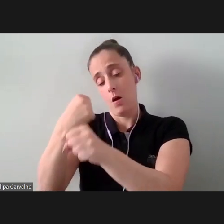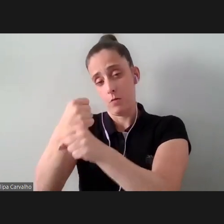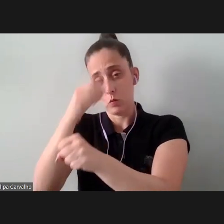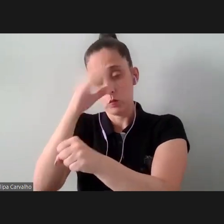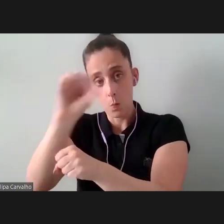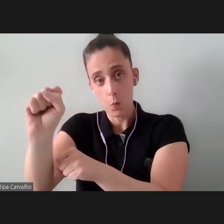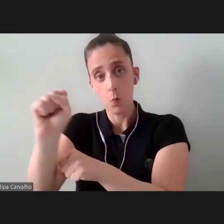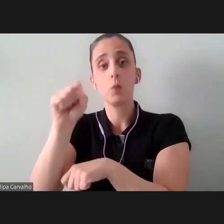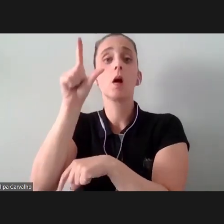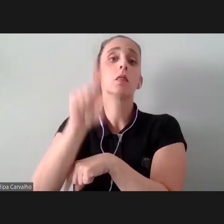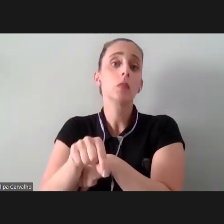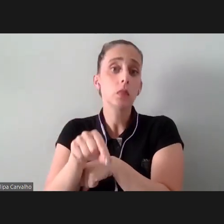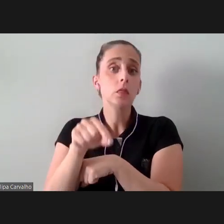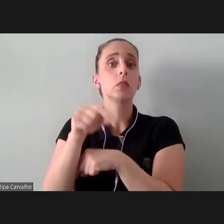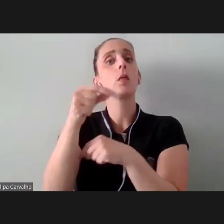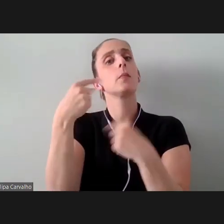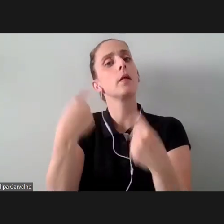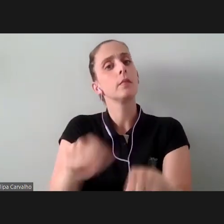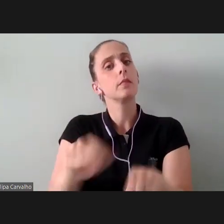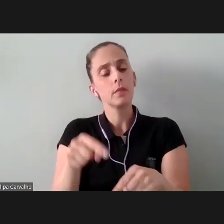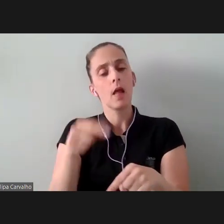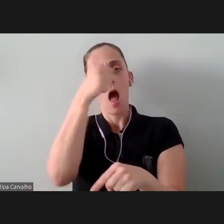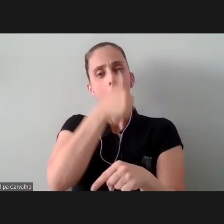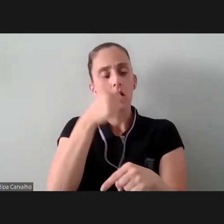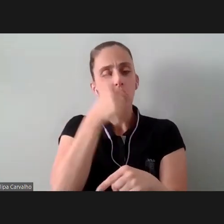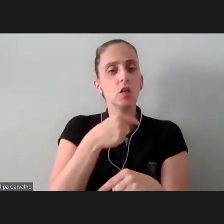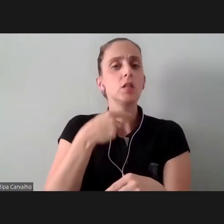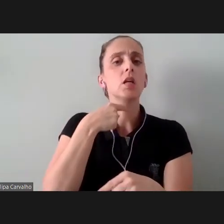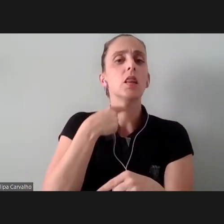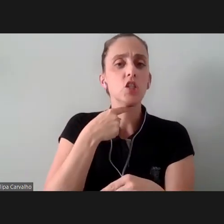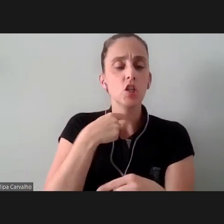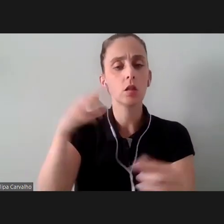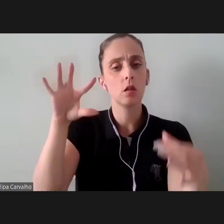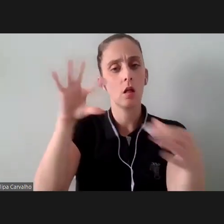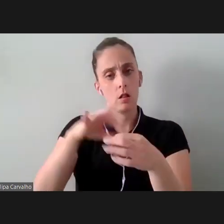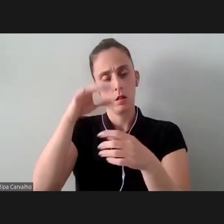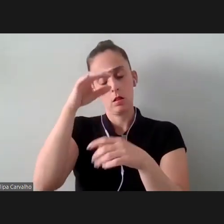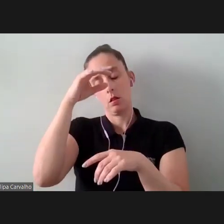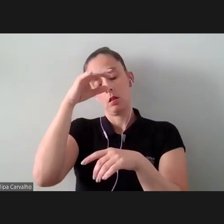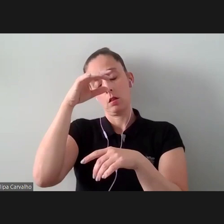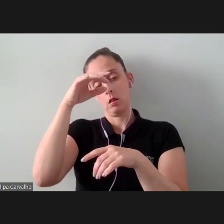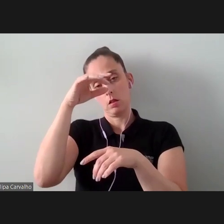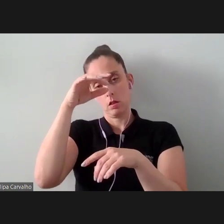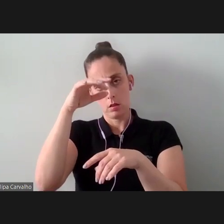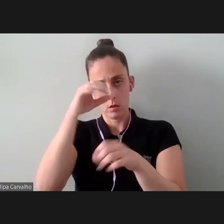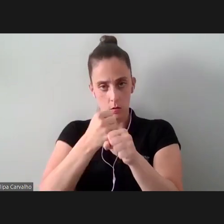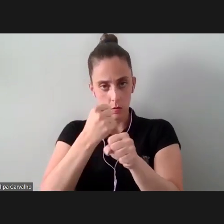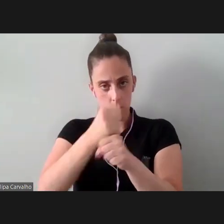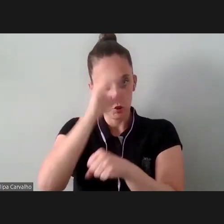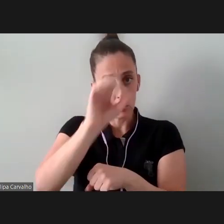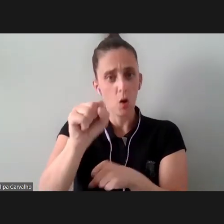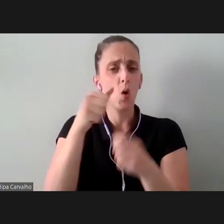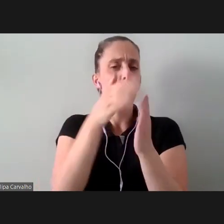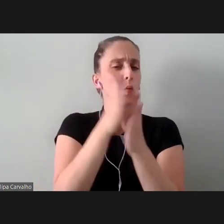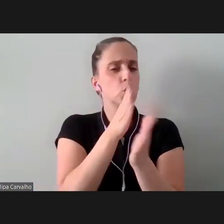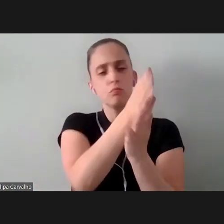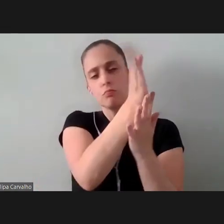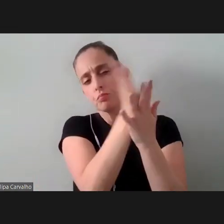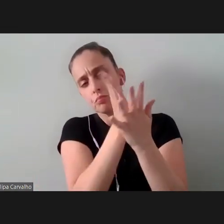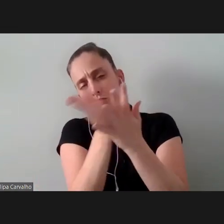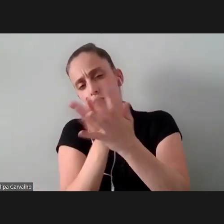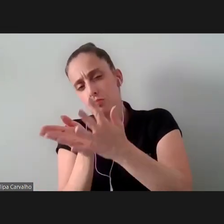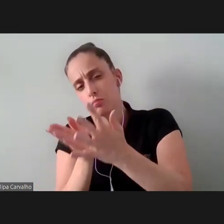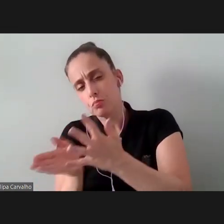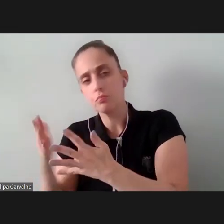questão da agenda digital também na administração pública. Todos estes processos de que o país vai